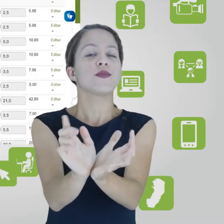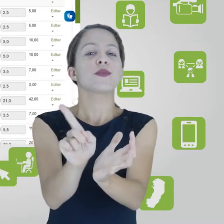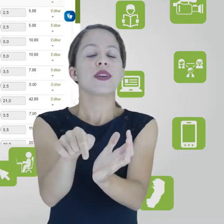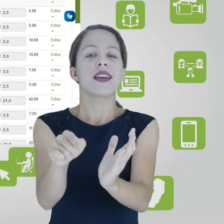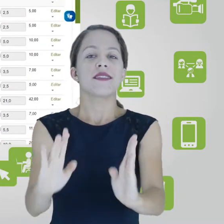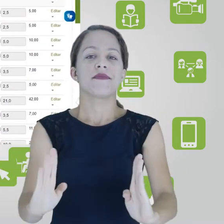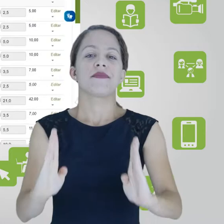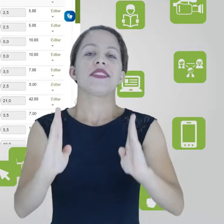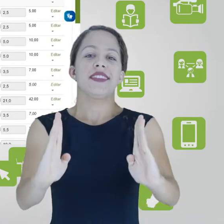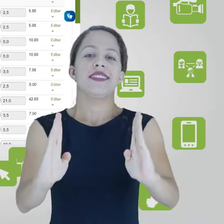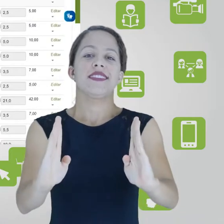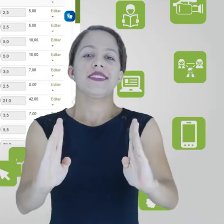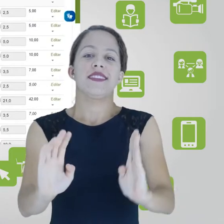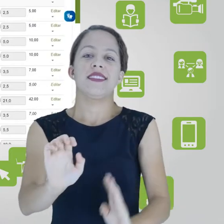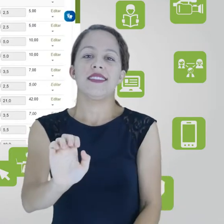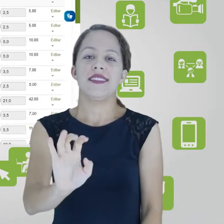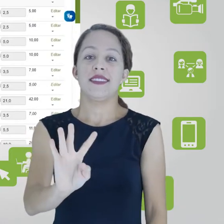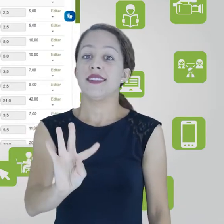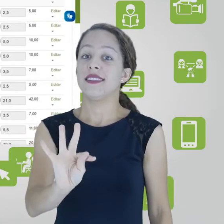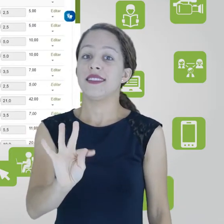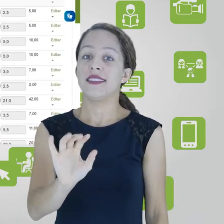uma outra categoria